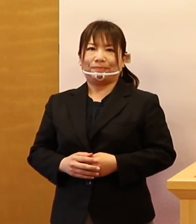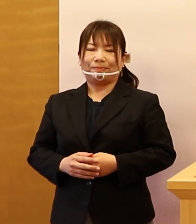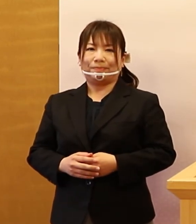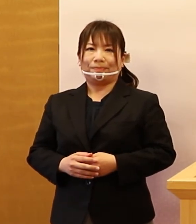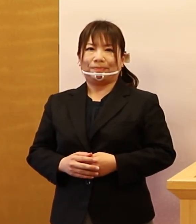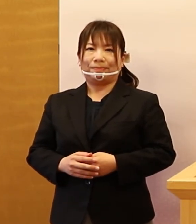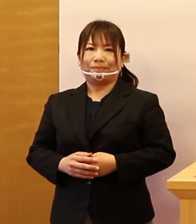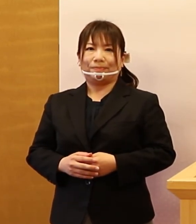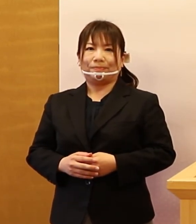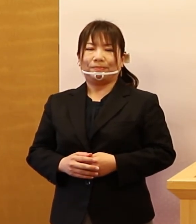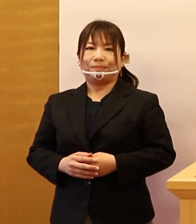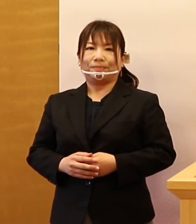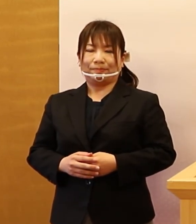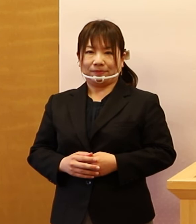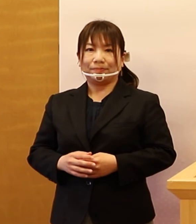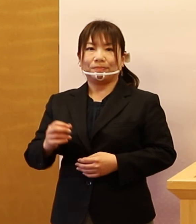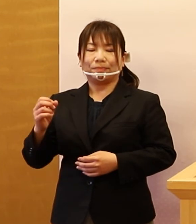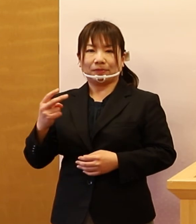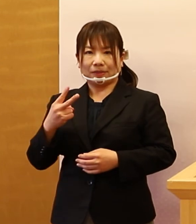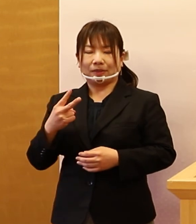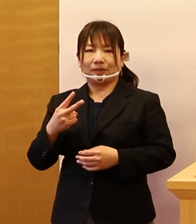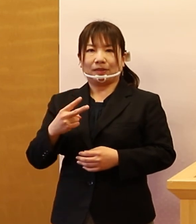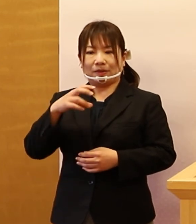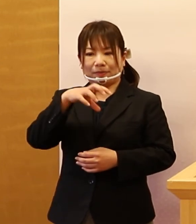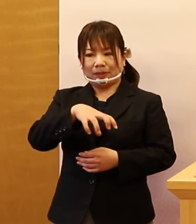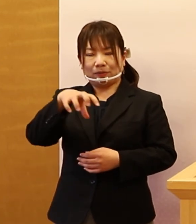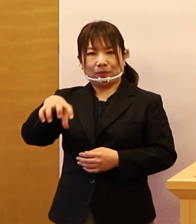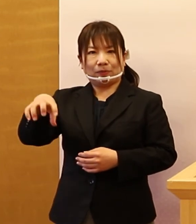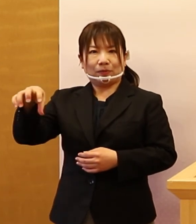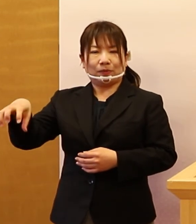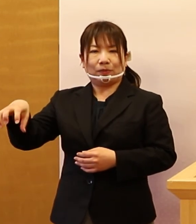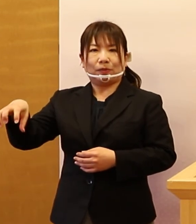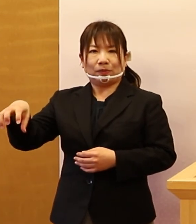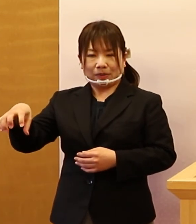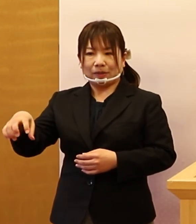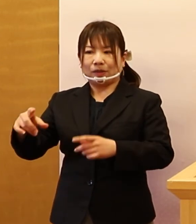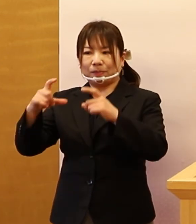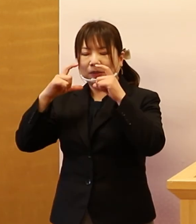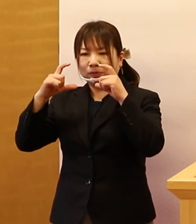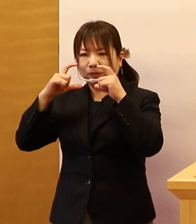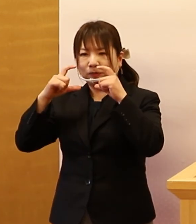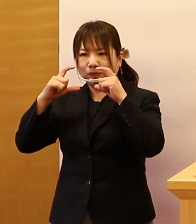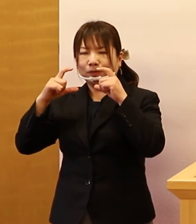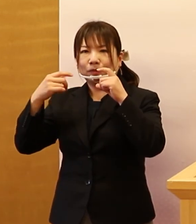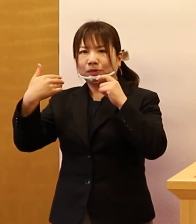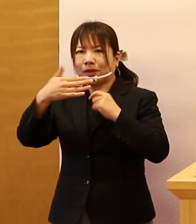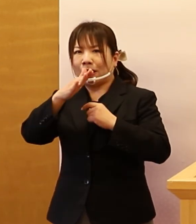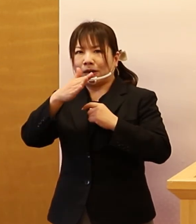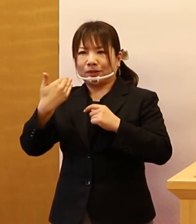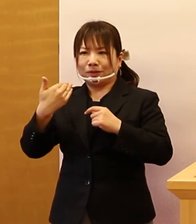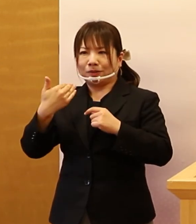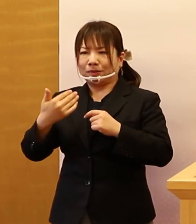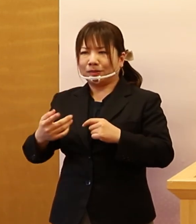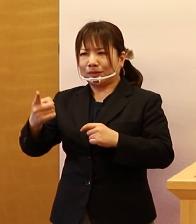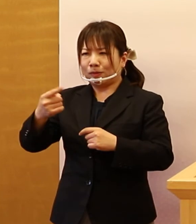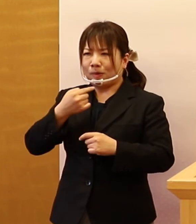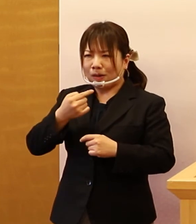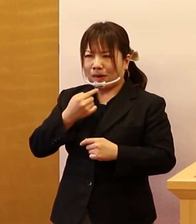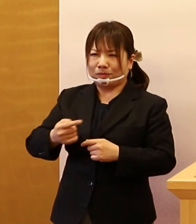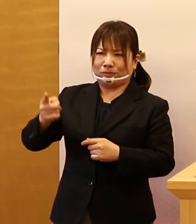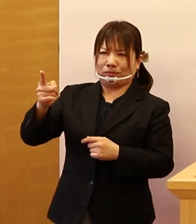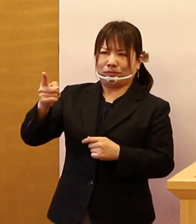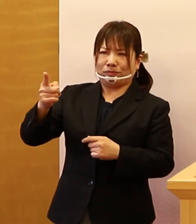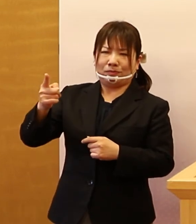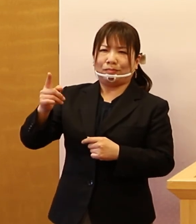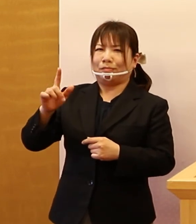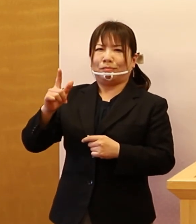またそれぞれの状況や場面を鑑みて、マスクをしていない方を決して責めることのない